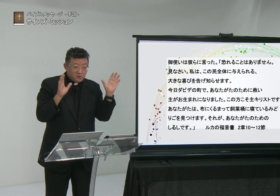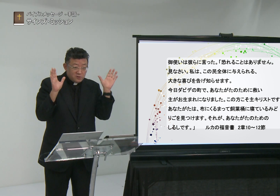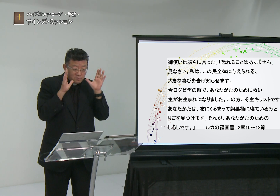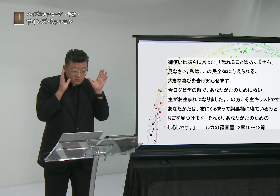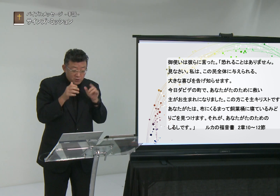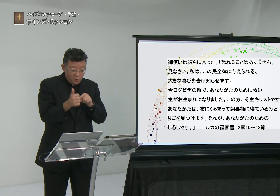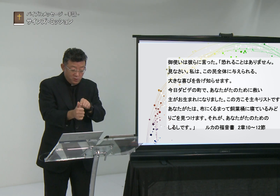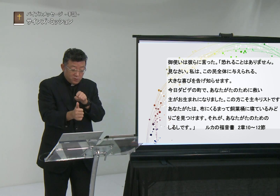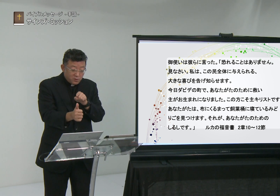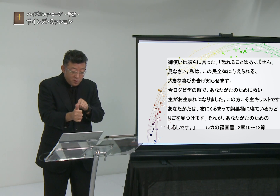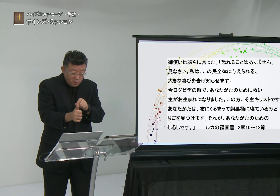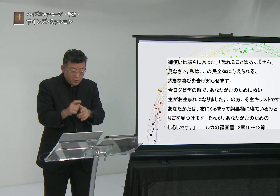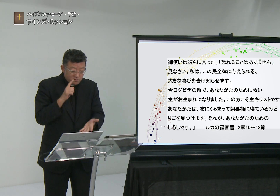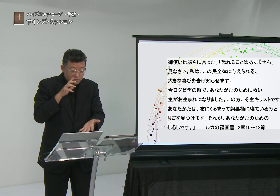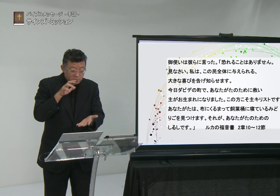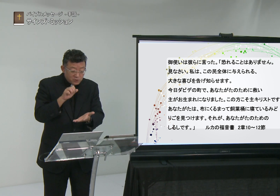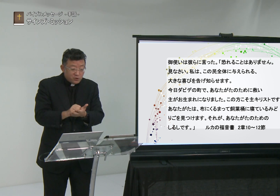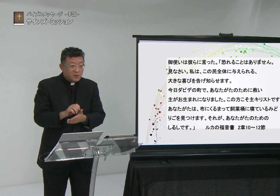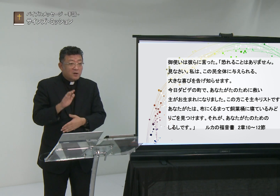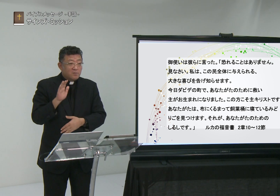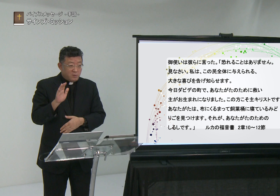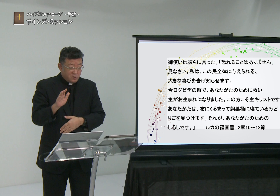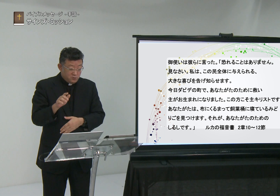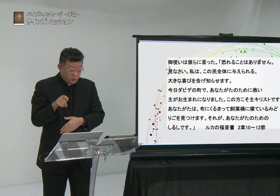いる嬰児を見つけます